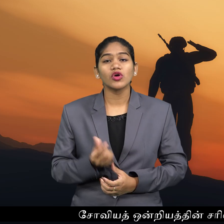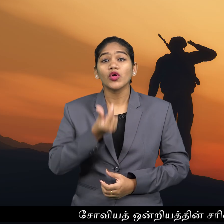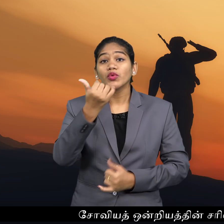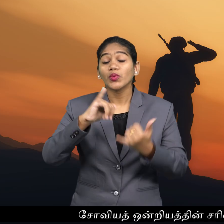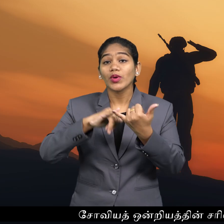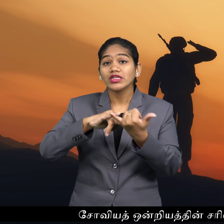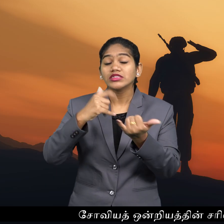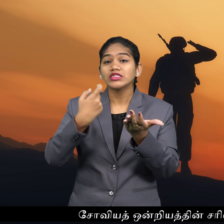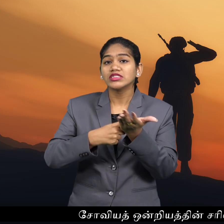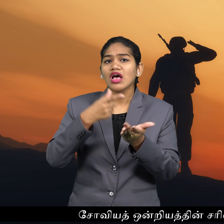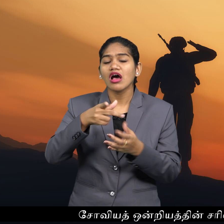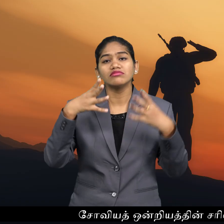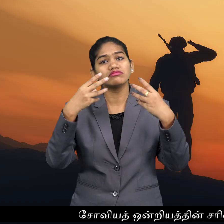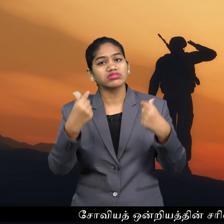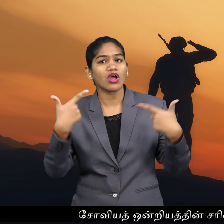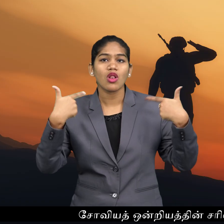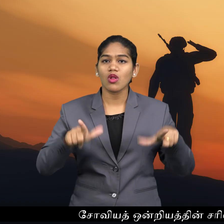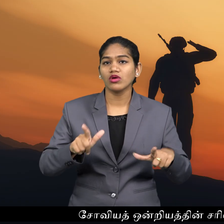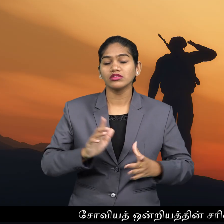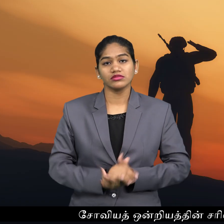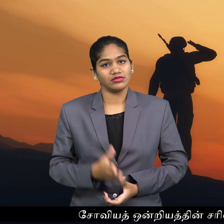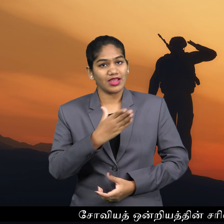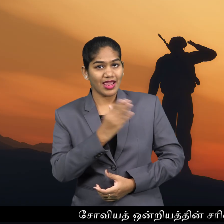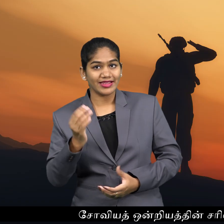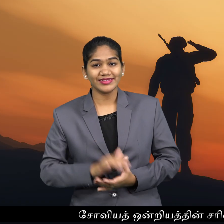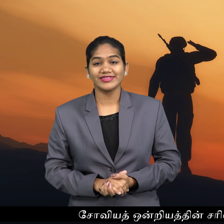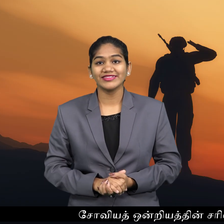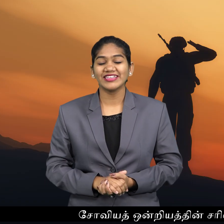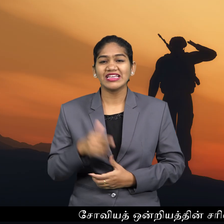சோவியத் ஒன்றியத்தின் சரிவு மற்றும் பனிப்போரின் முடிவு.